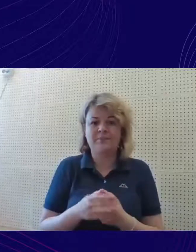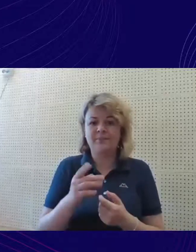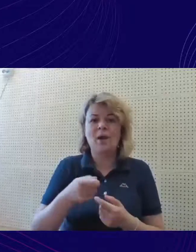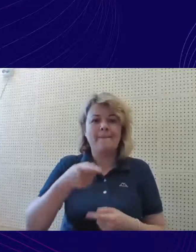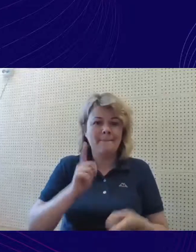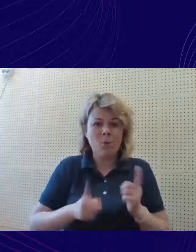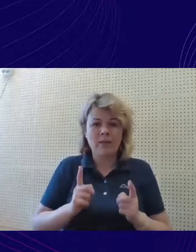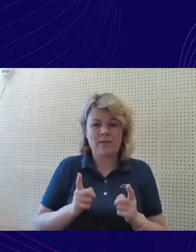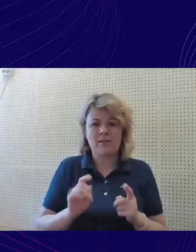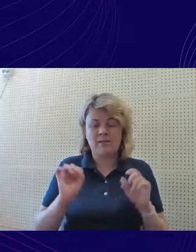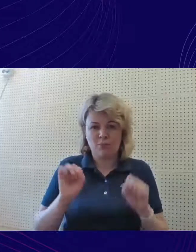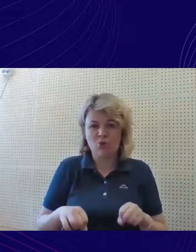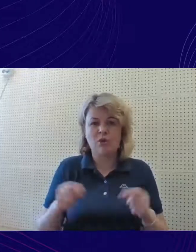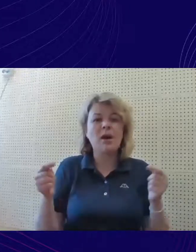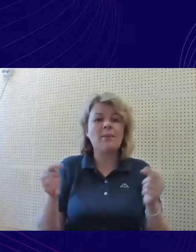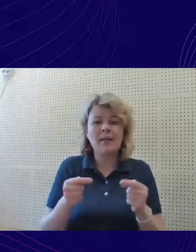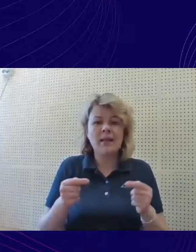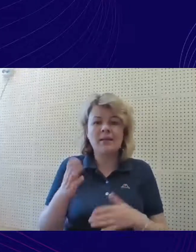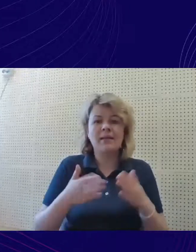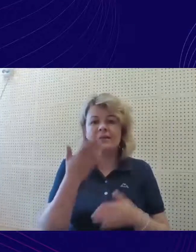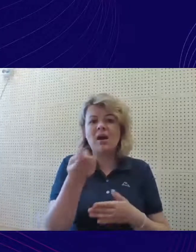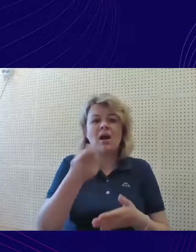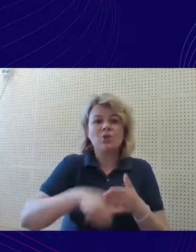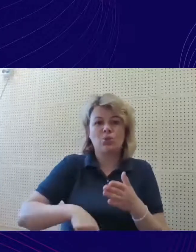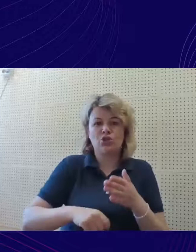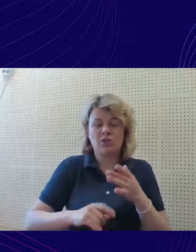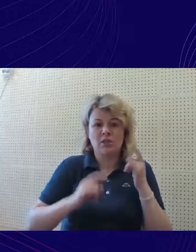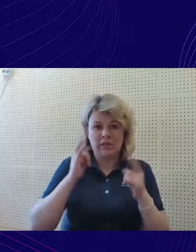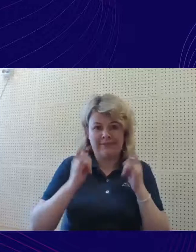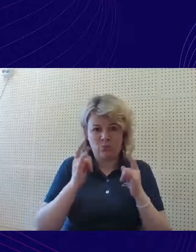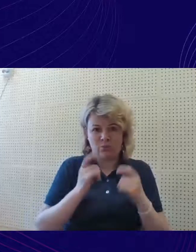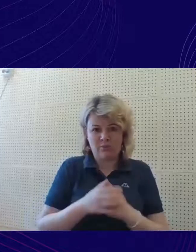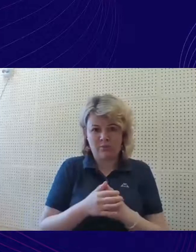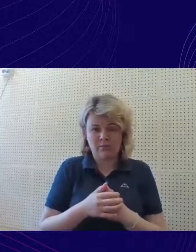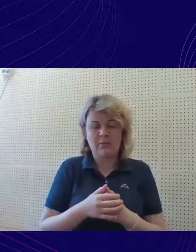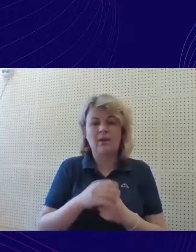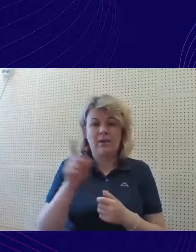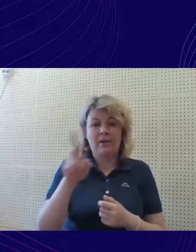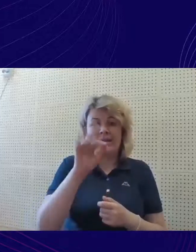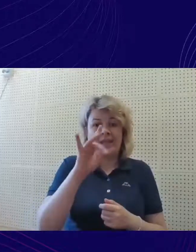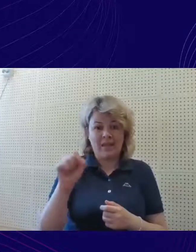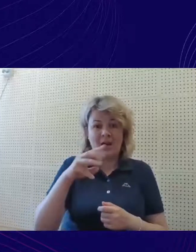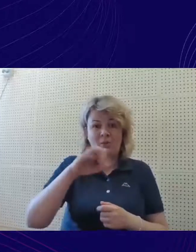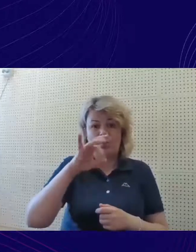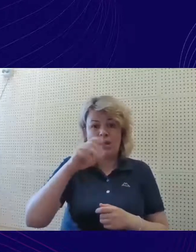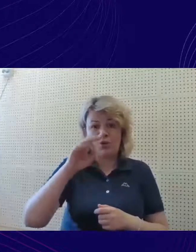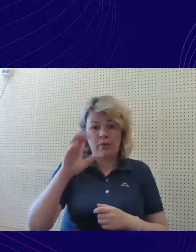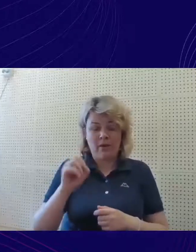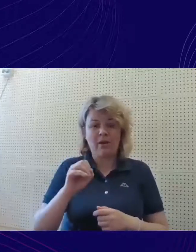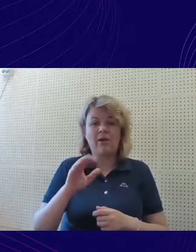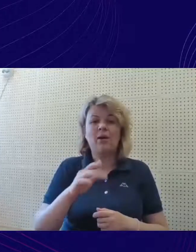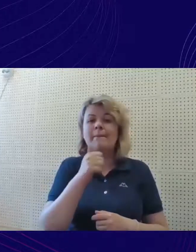подлинность можно определить, отключив звук. И Кира Муратова, пробы актерские, она